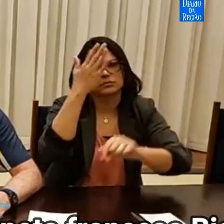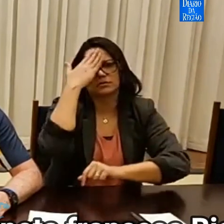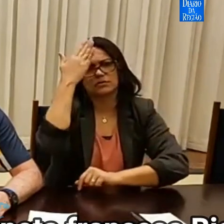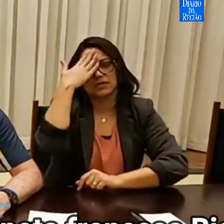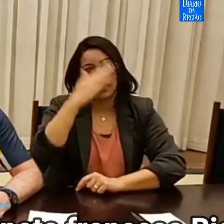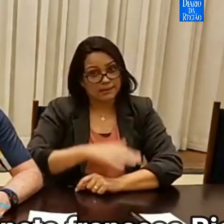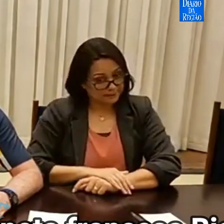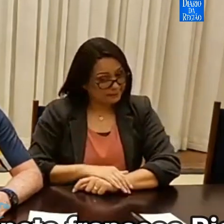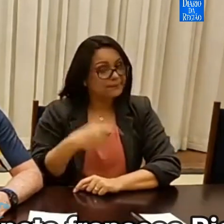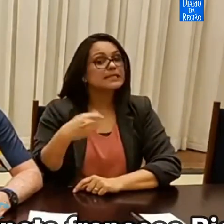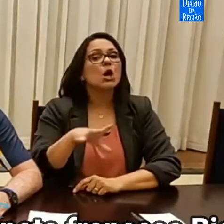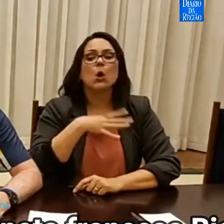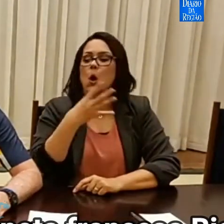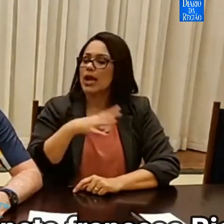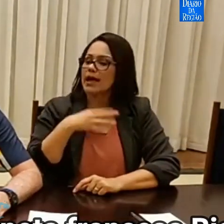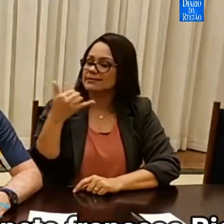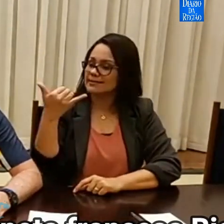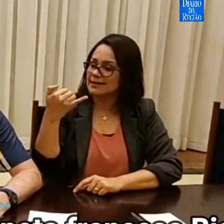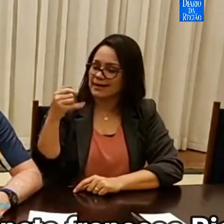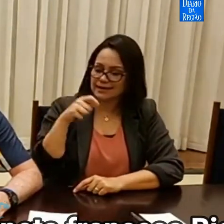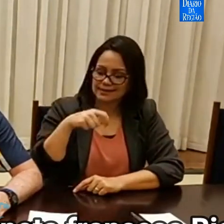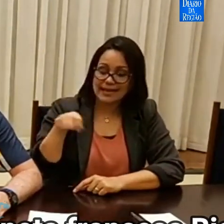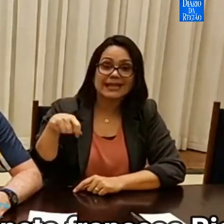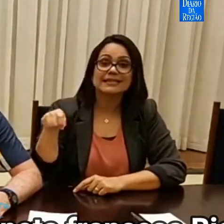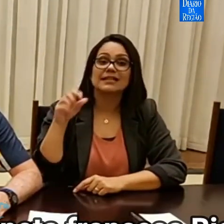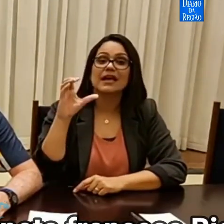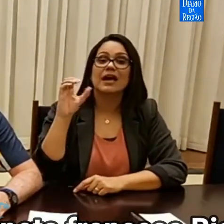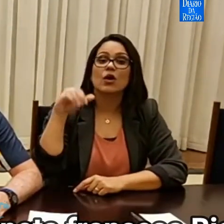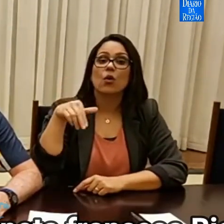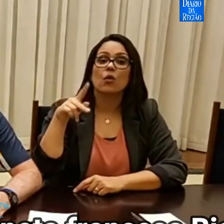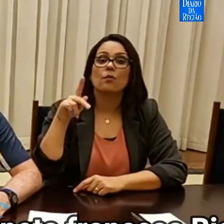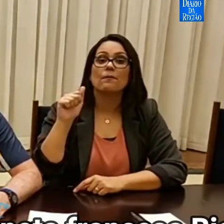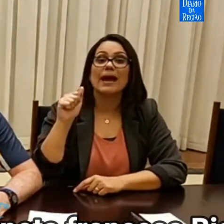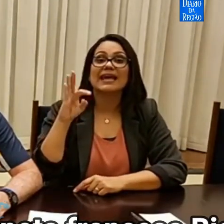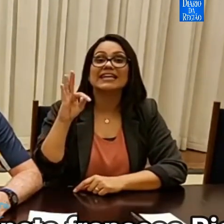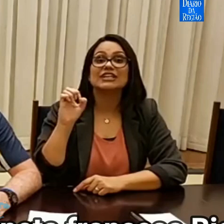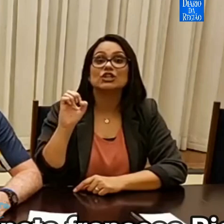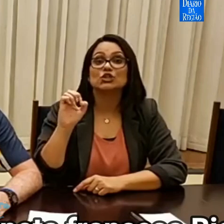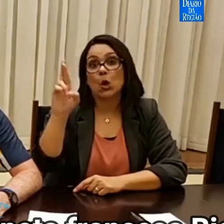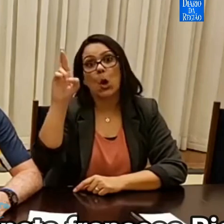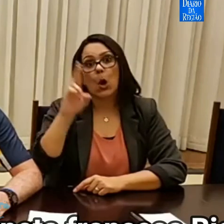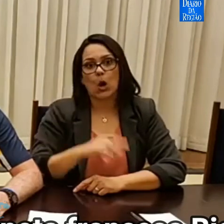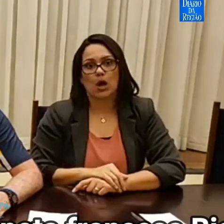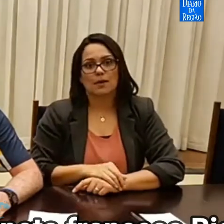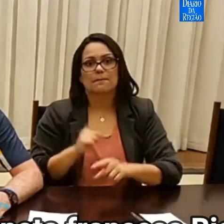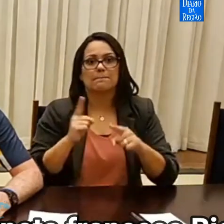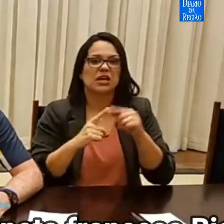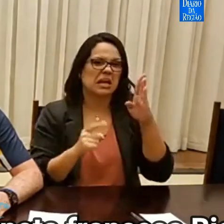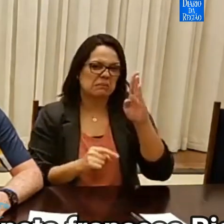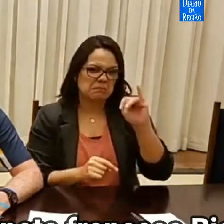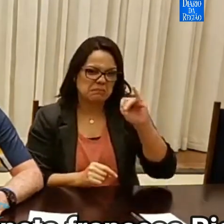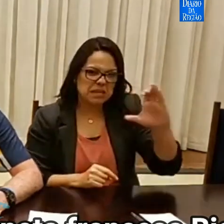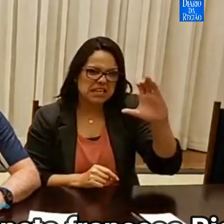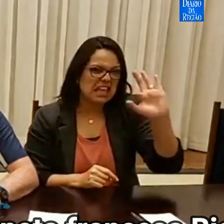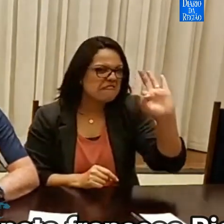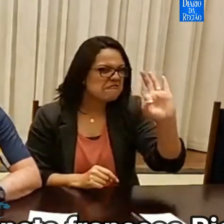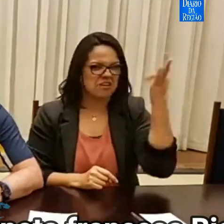que ter coragem e usar a caneta. A caneta compacto, não é mais bique não, né? Compacto agora, que a bique é francesa, compacto.